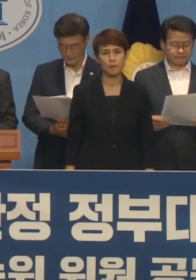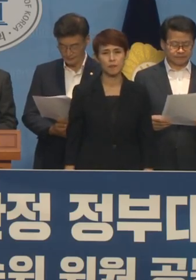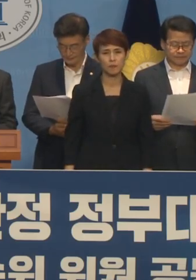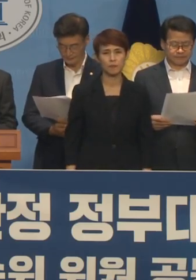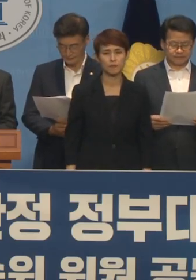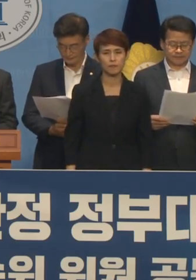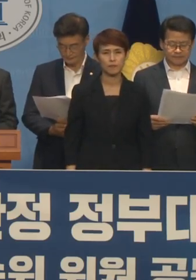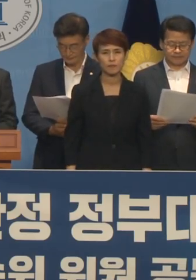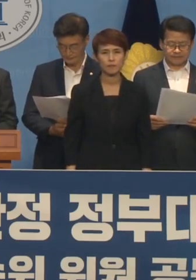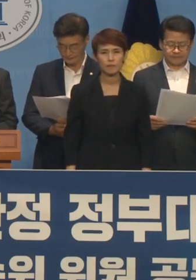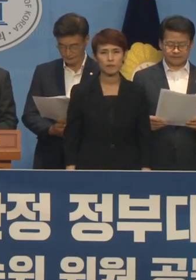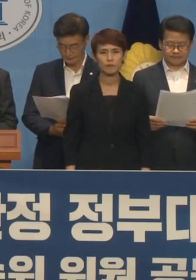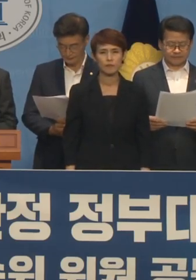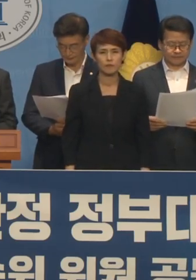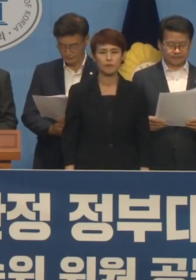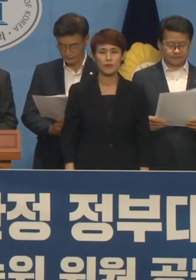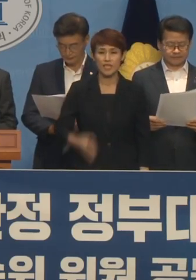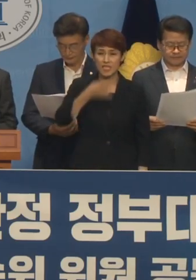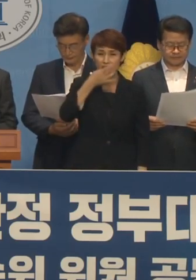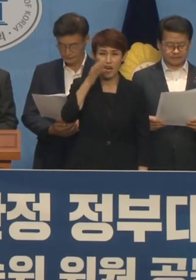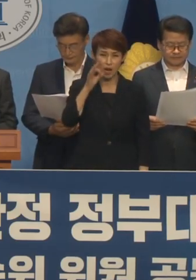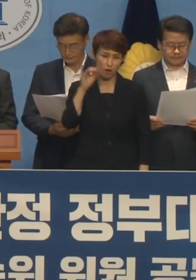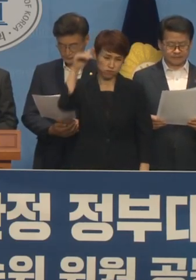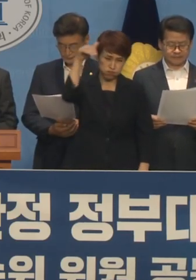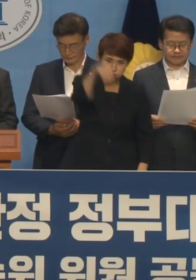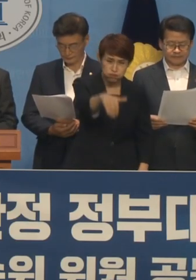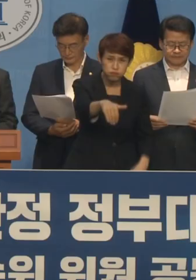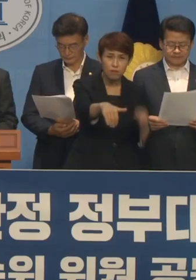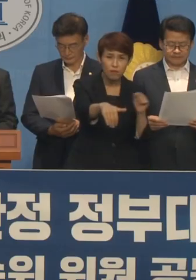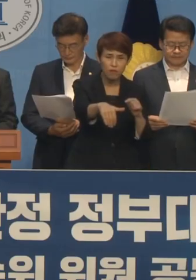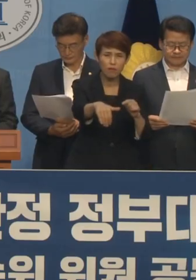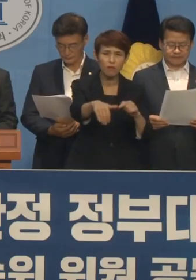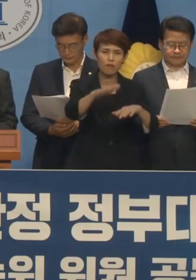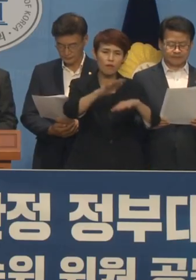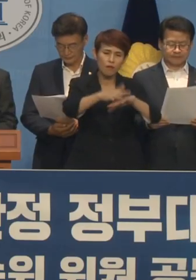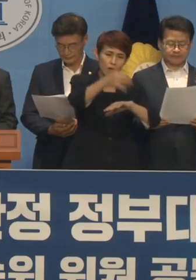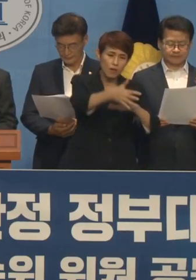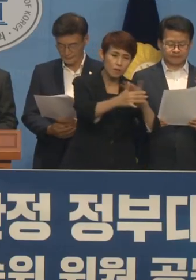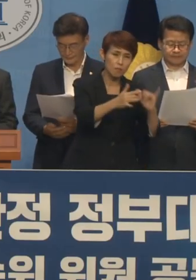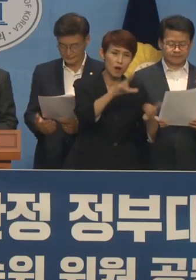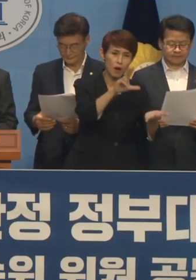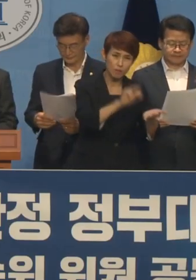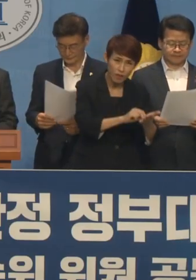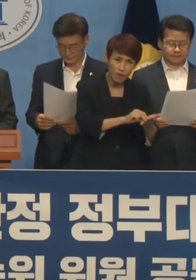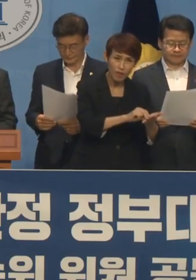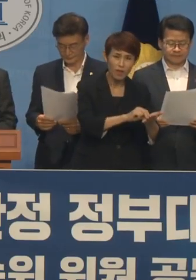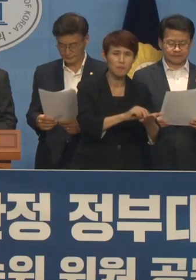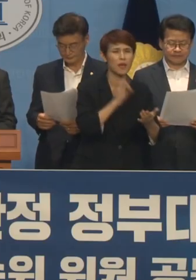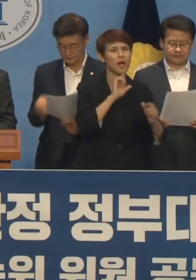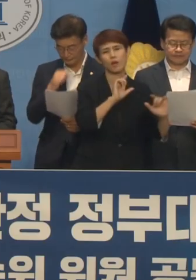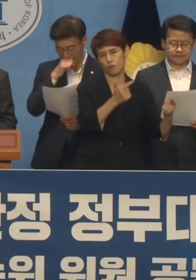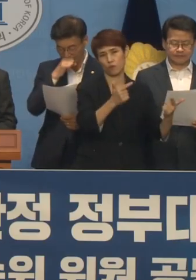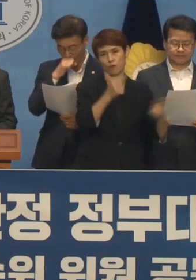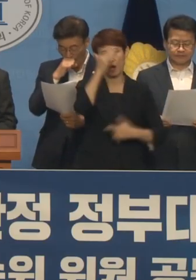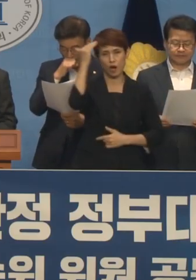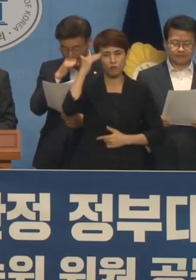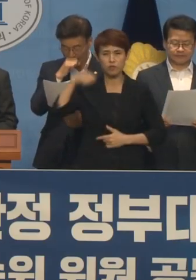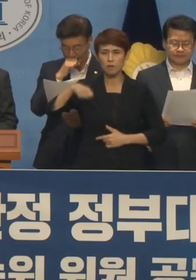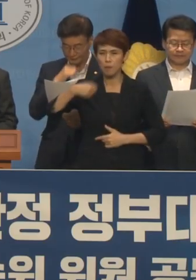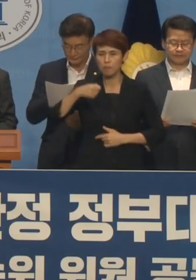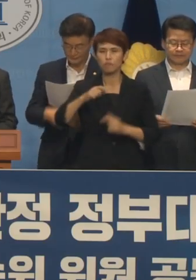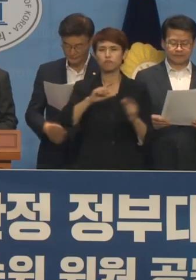뻔하다. 쌀값 폭락은 농민만의 문제가 아니라 우리나라